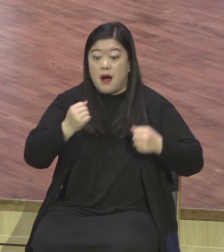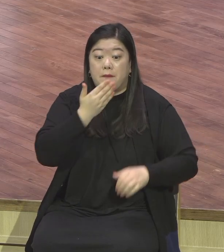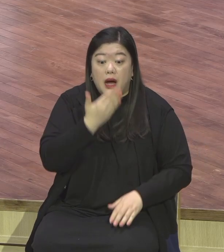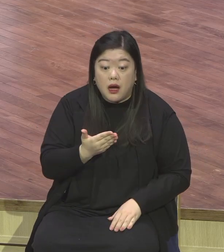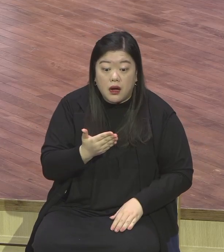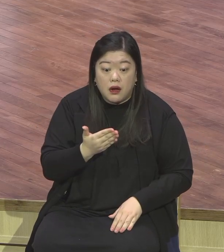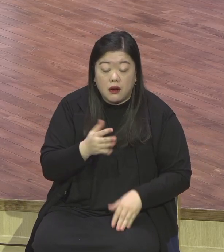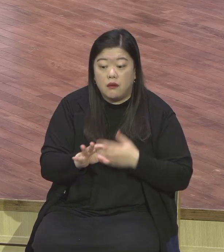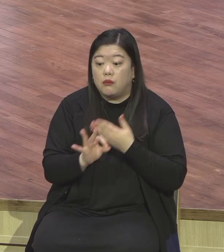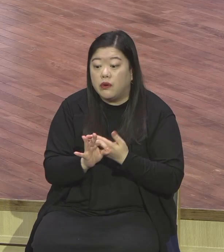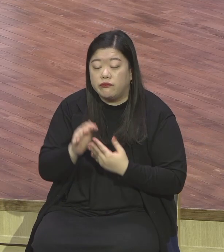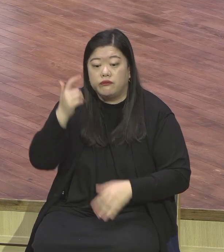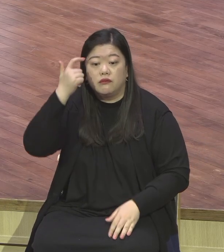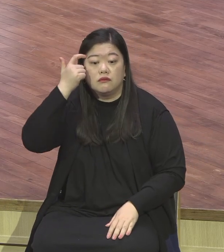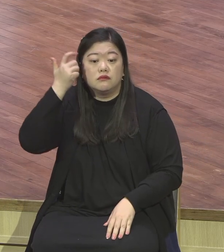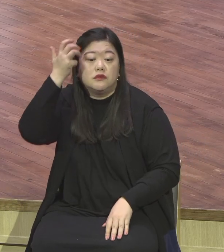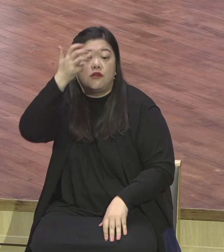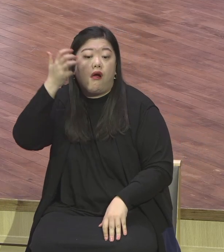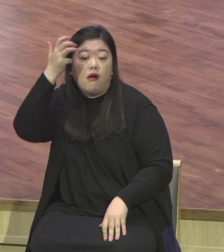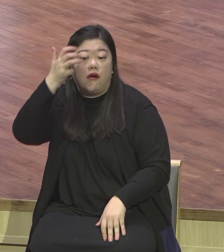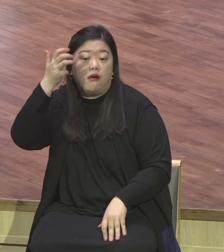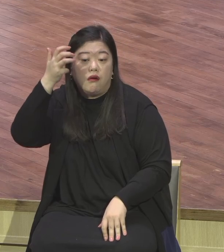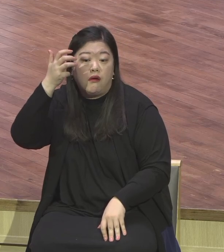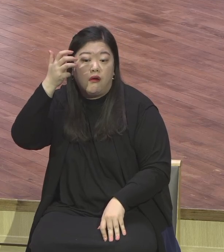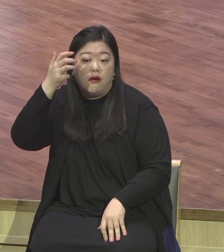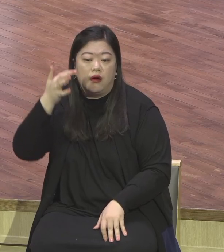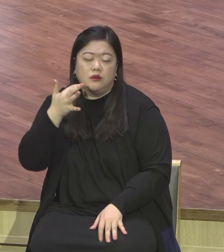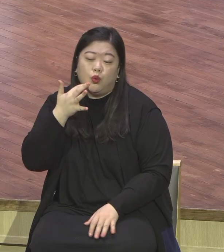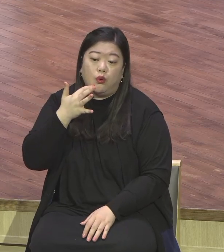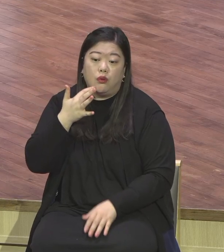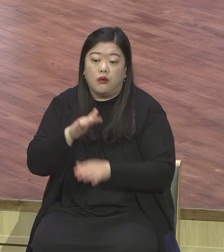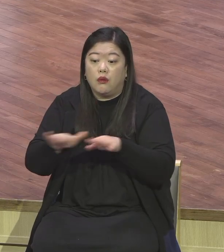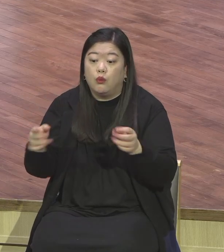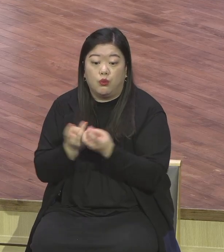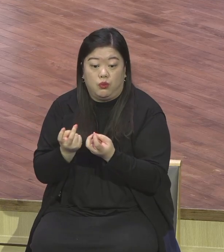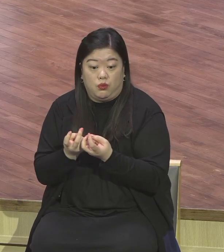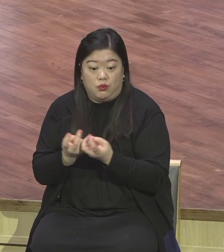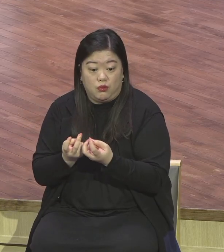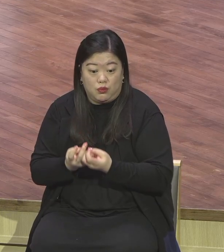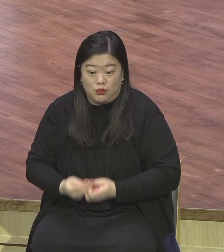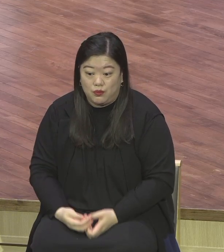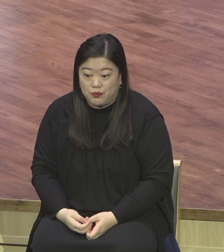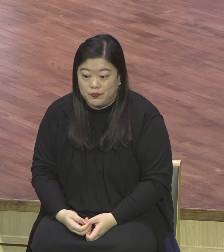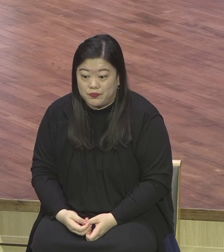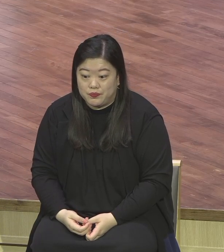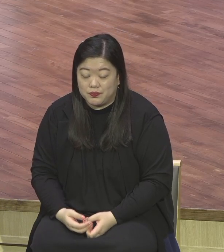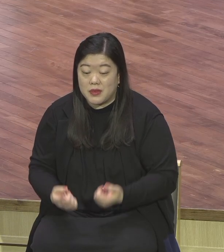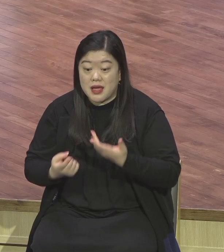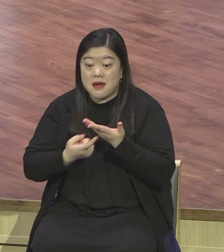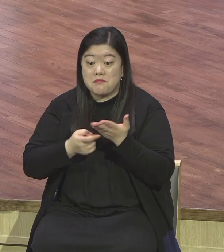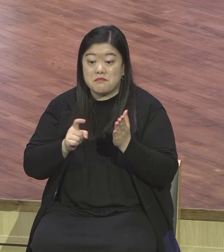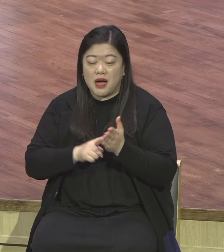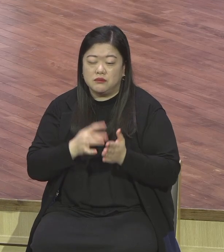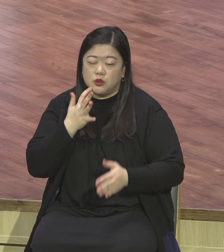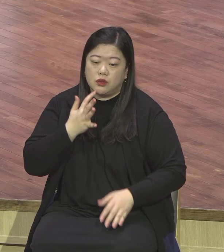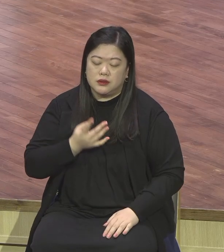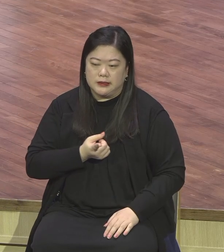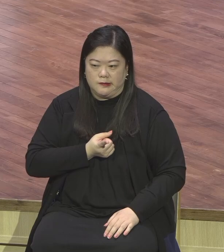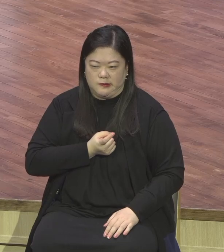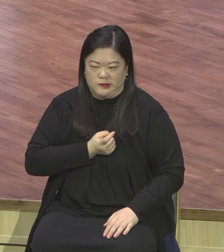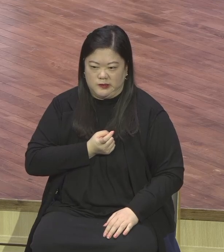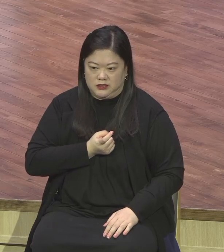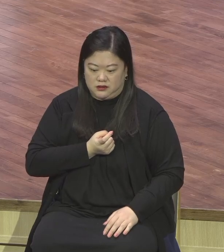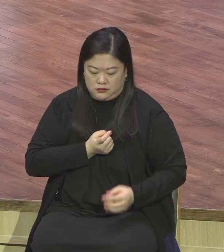독소 이거 적어야 돼요 쉽게 말하면 우리 마음 속에 칵 쌓여지는 이 독소